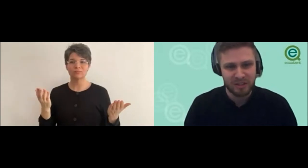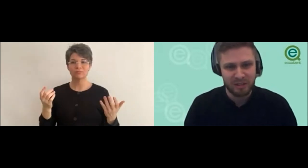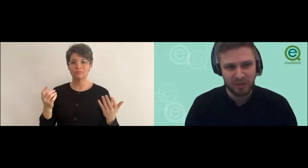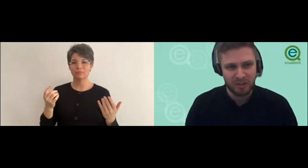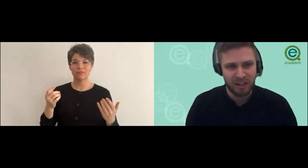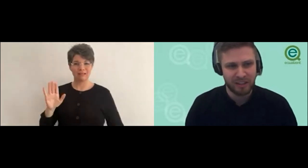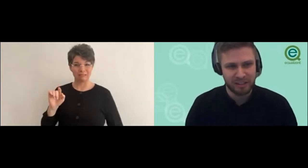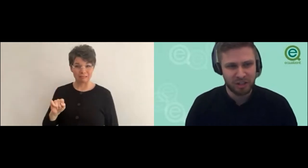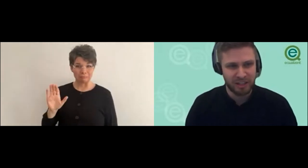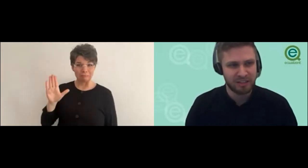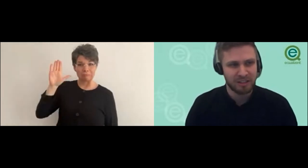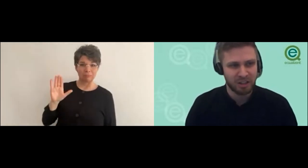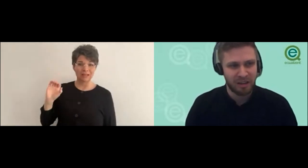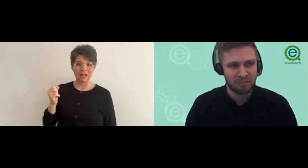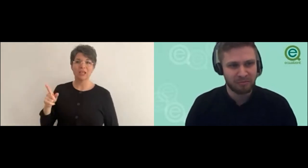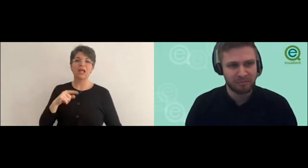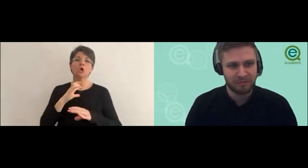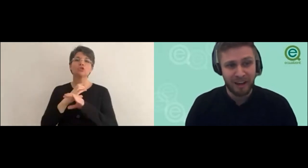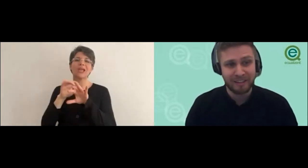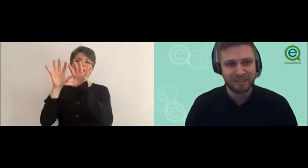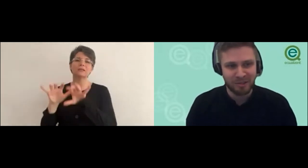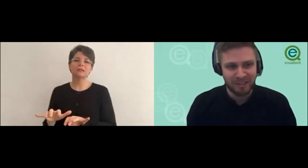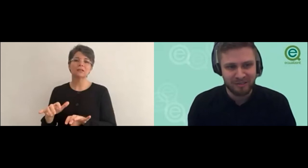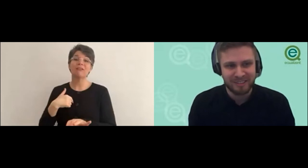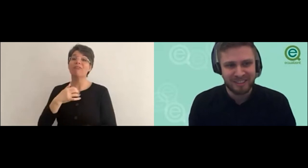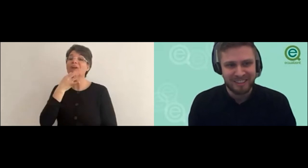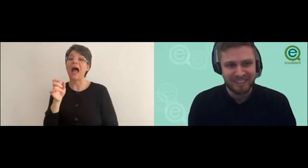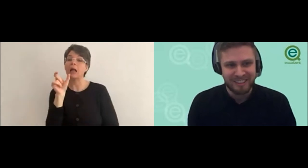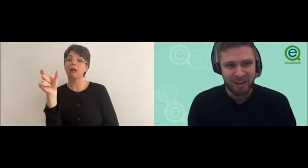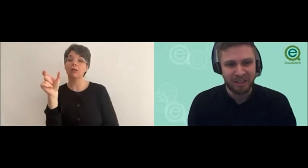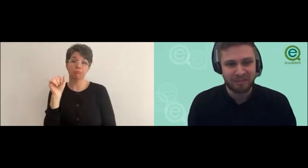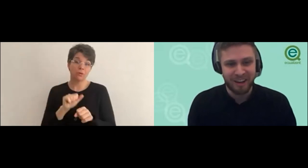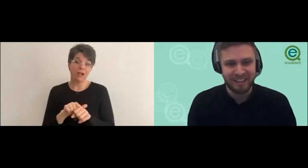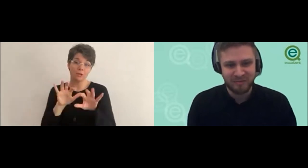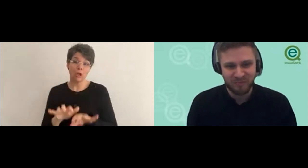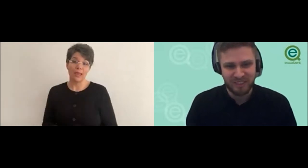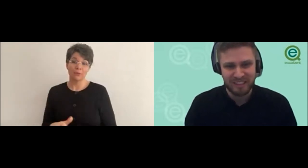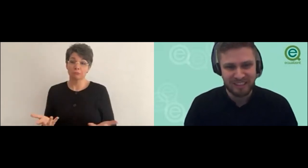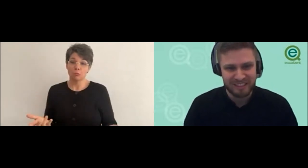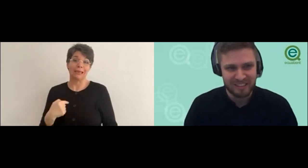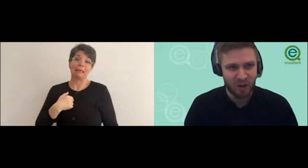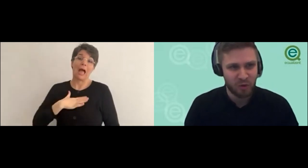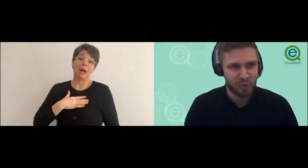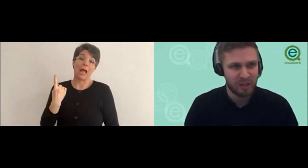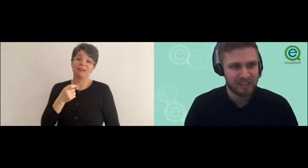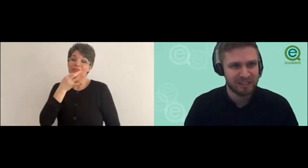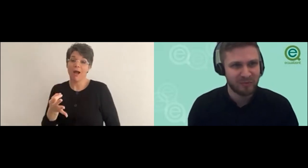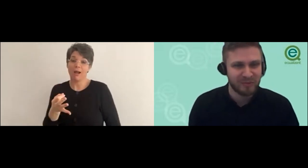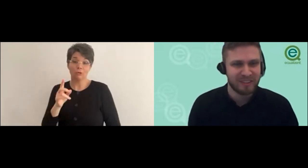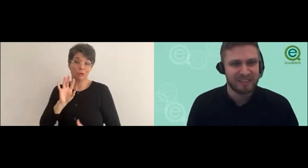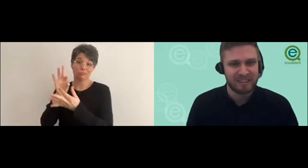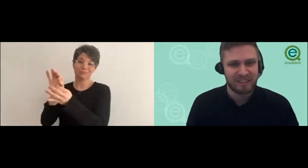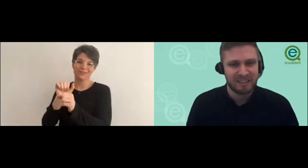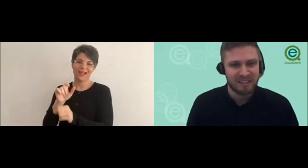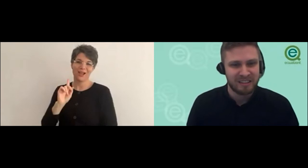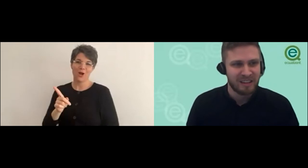die Hand zu heben, können Sie auch einfach in den Chat schreiben, Frage oder ich habe eine Frage, dann ist das auch möglich.